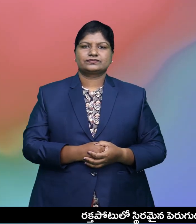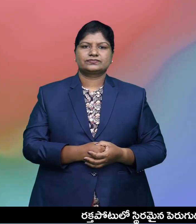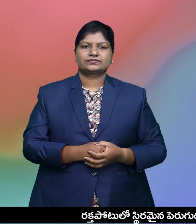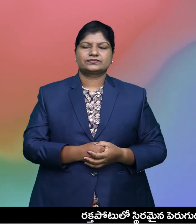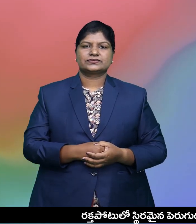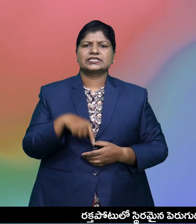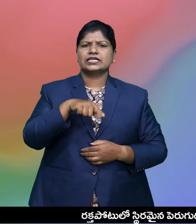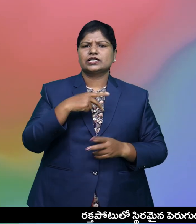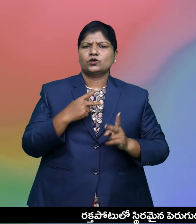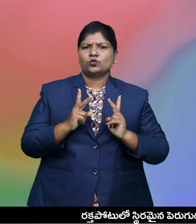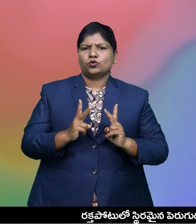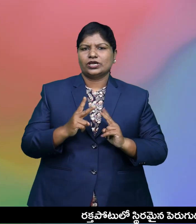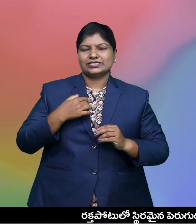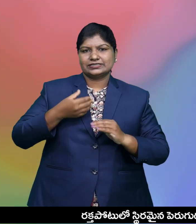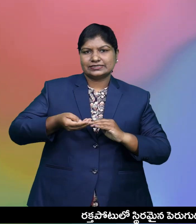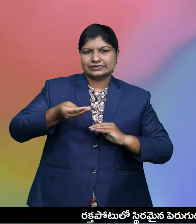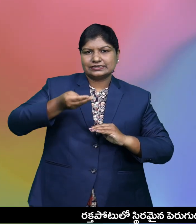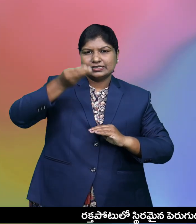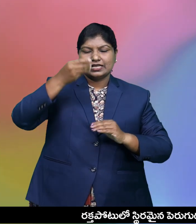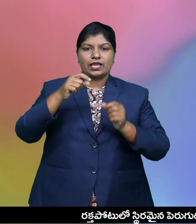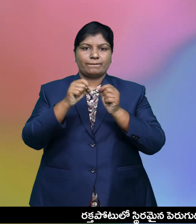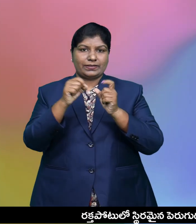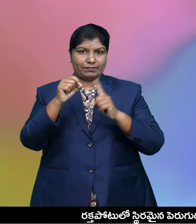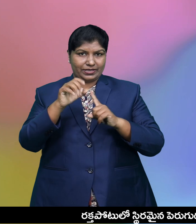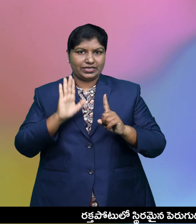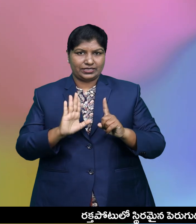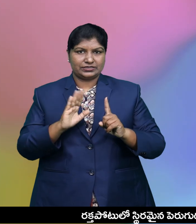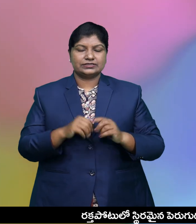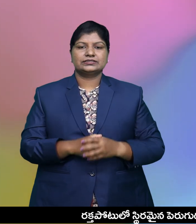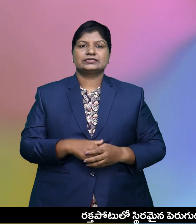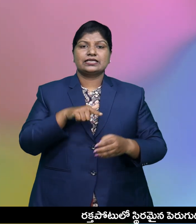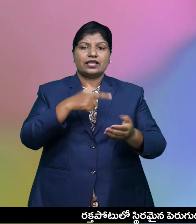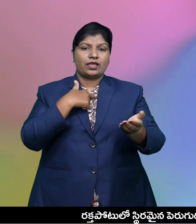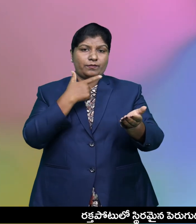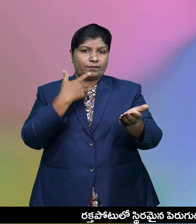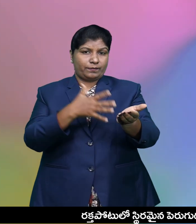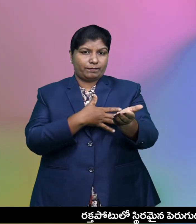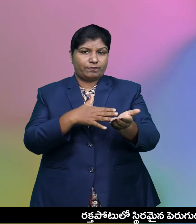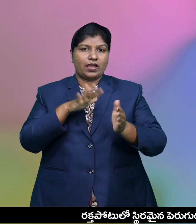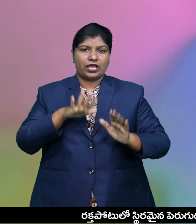రక్తపోటులో స్థిరమైన పెరుగుదలను హైపర్ టెన్షన్ లేదా అధిక రక్తపోటు అంటారు.